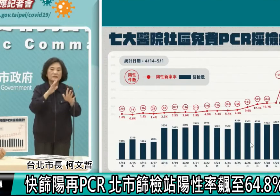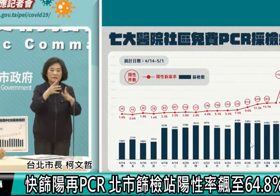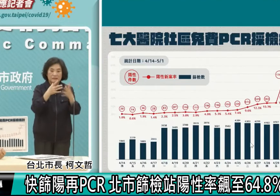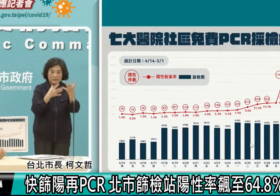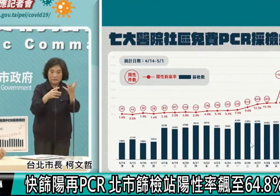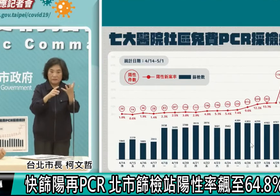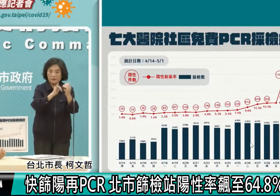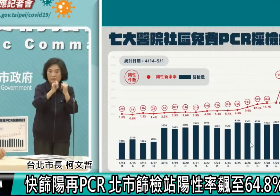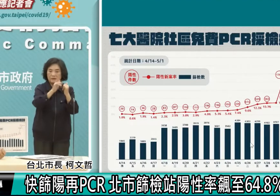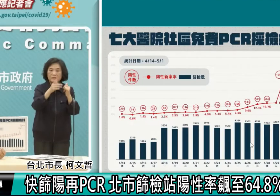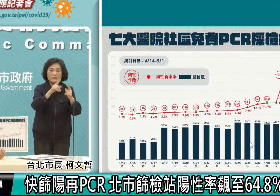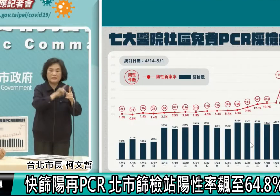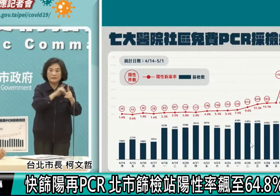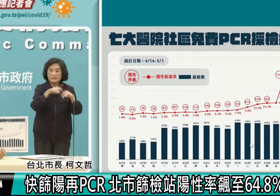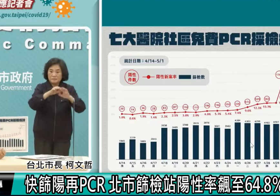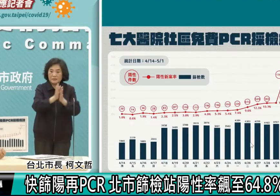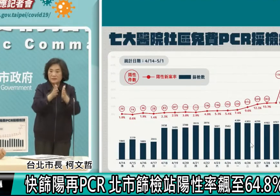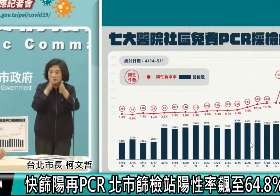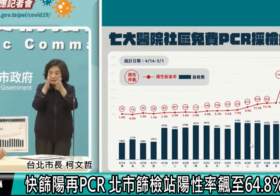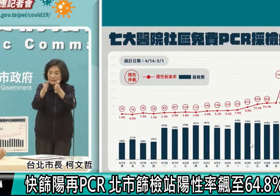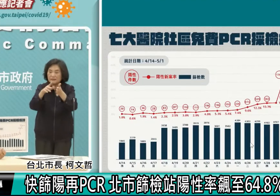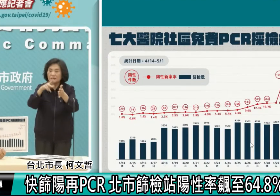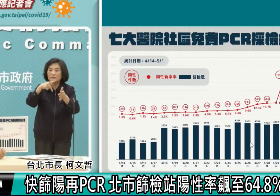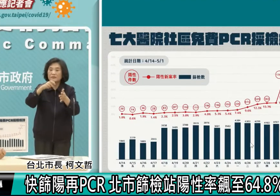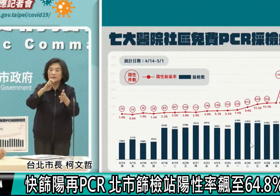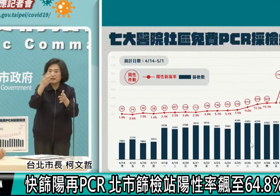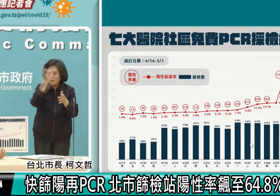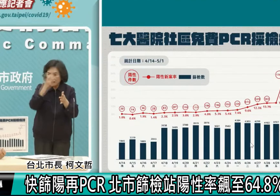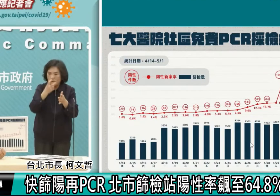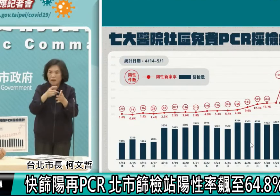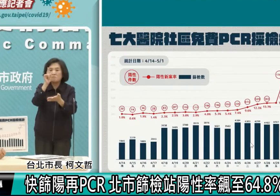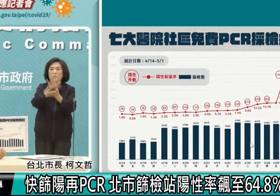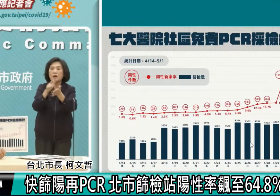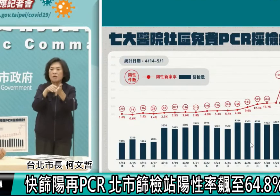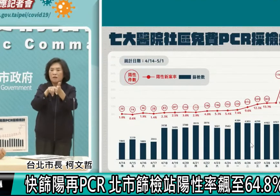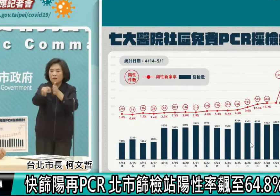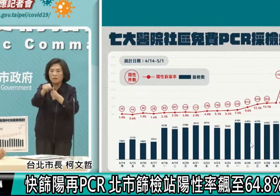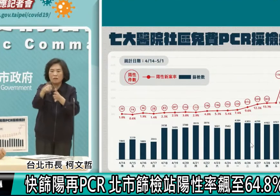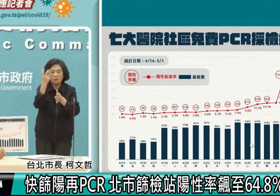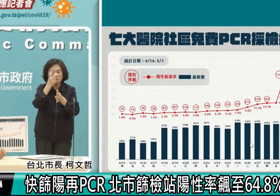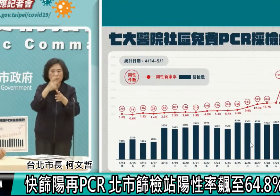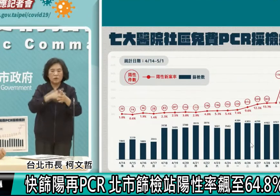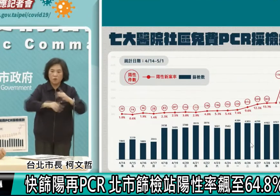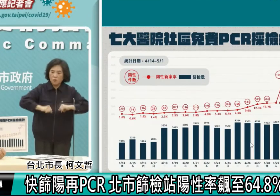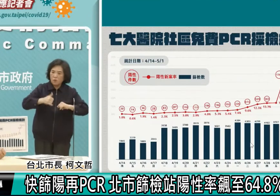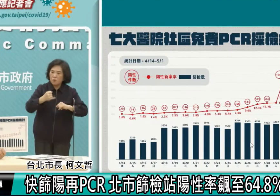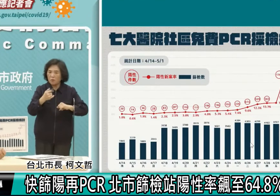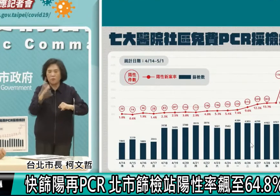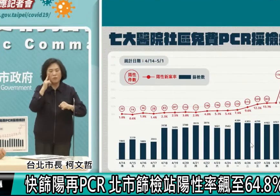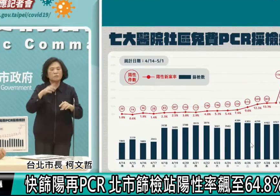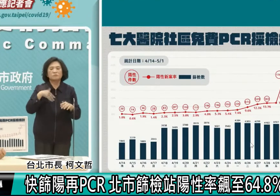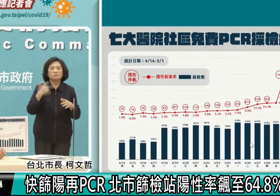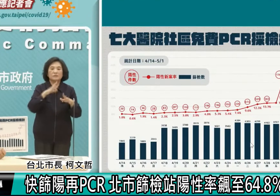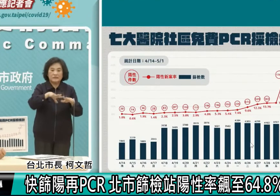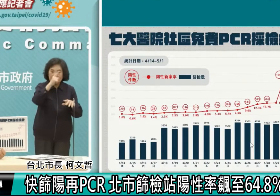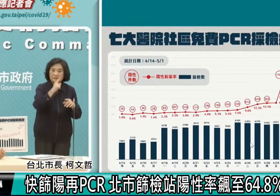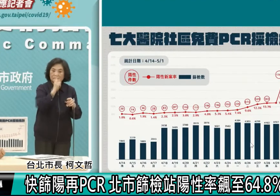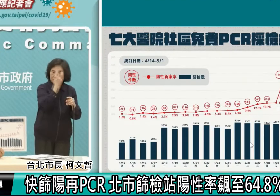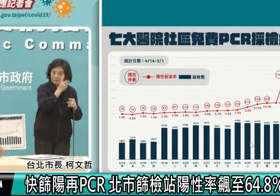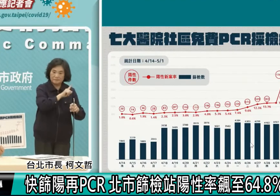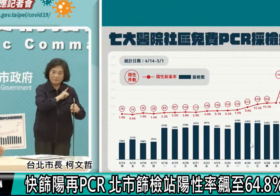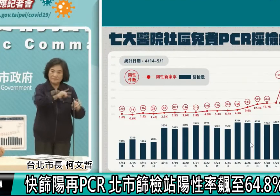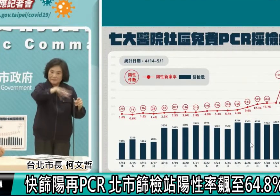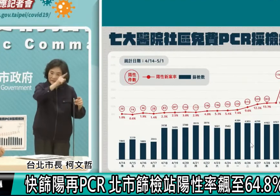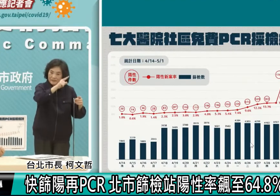友、哦、已经不会再把这个免费的 PCR 筛检站，你知道，当作来做健康检查的，它是真的是快筛阳才